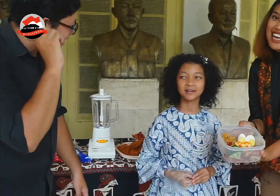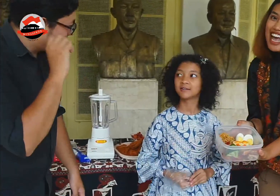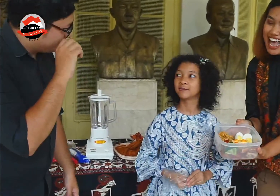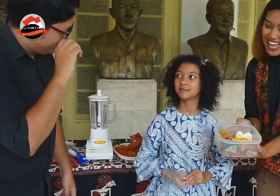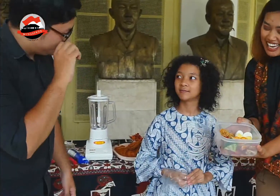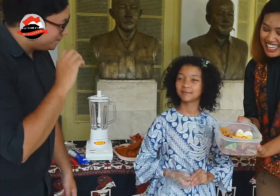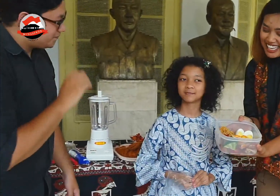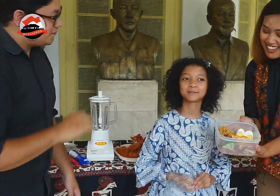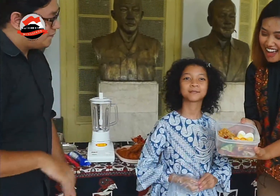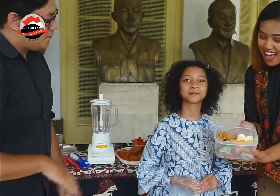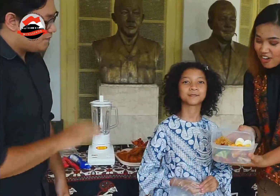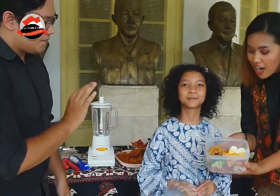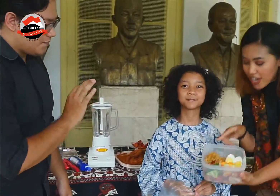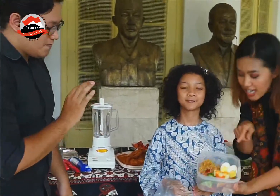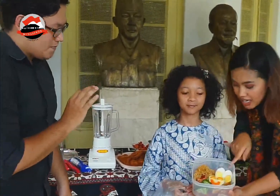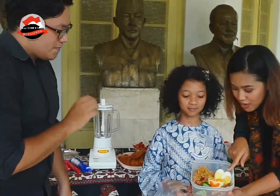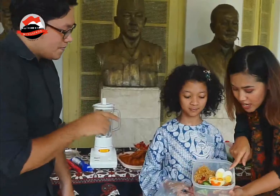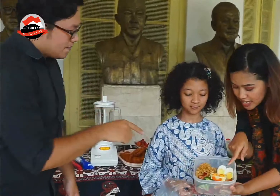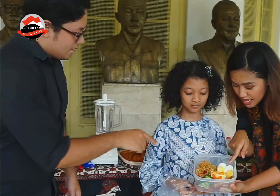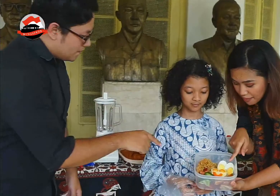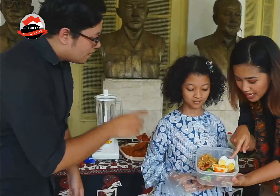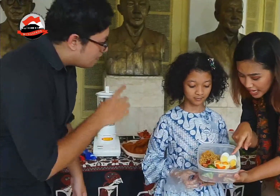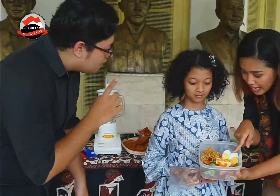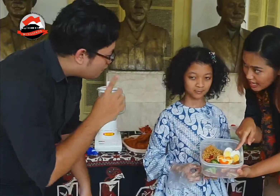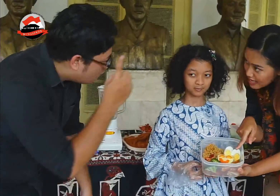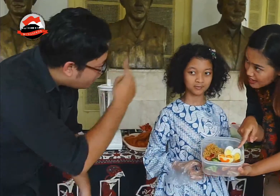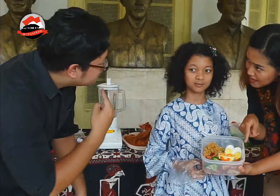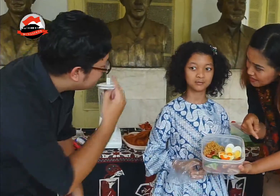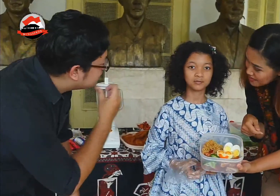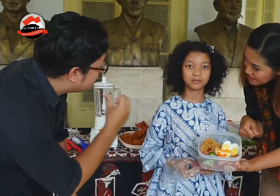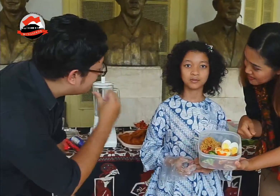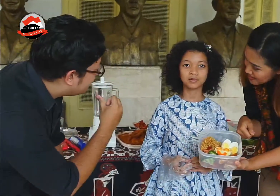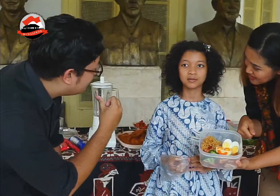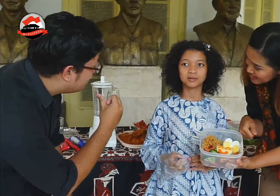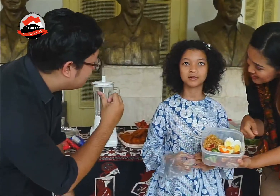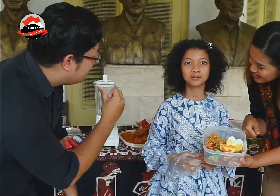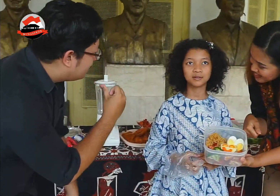Enak sekali. Wow, kalau ini wajah siapa nih Nada?